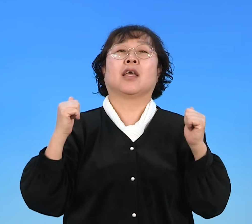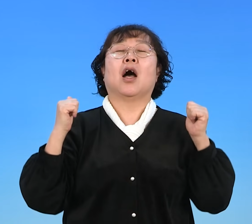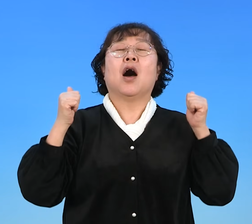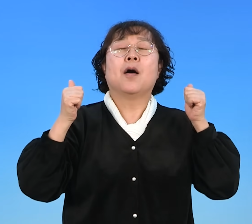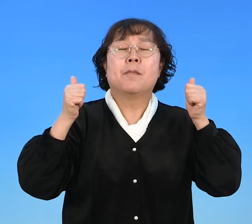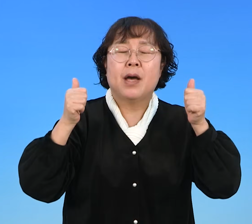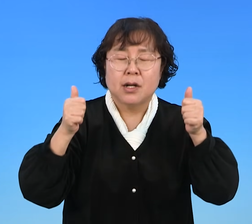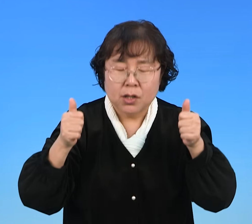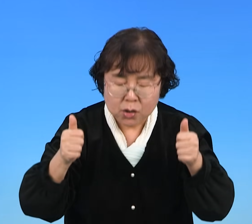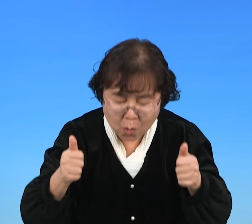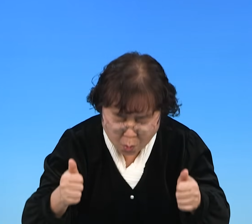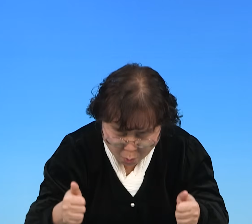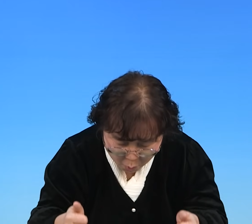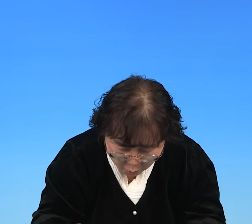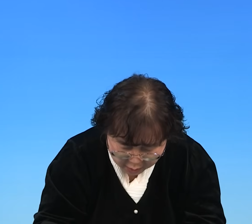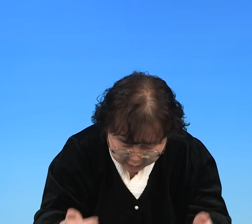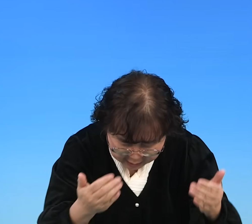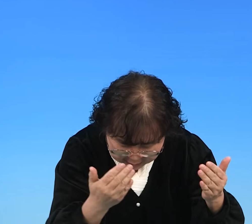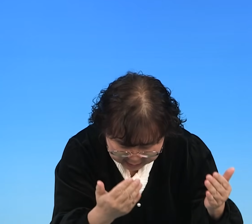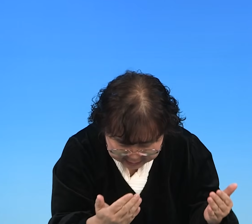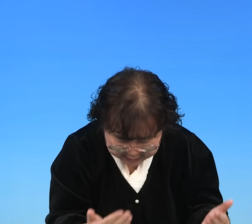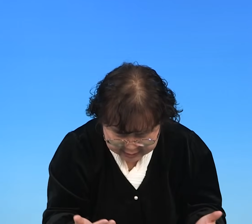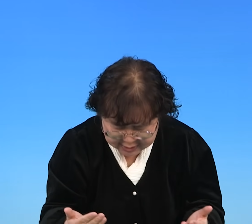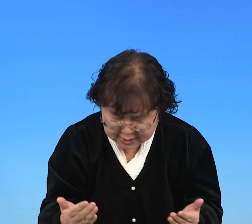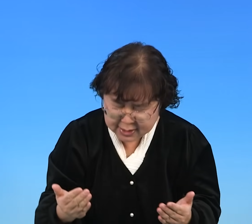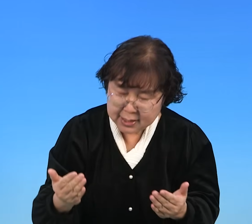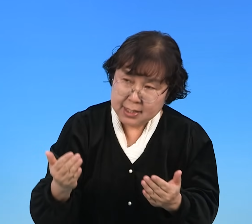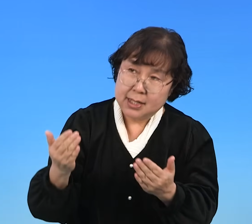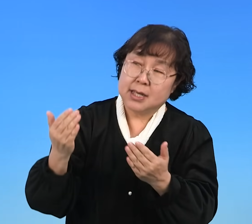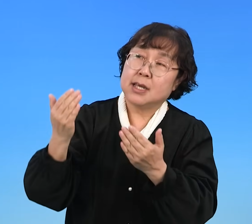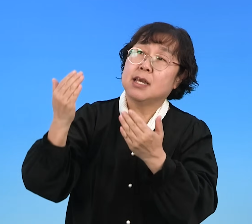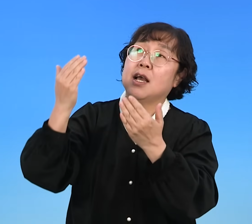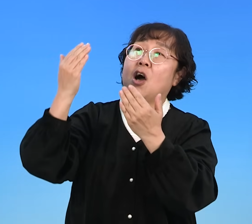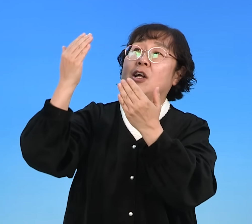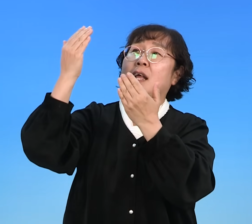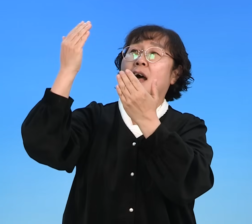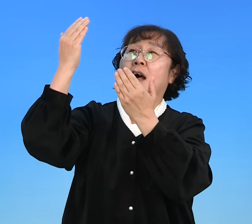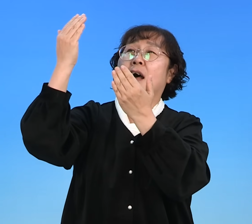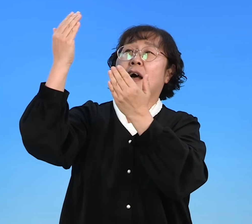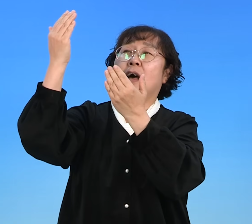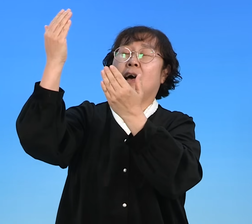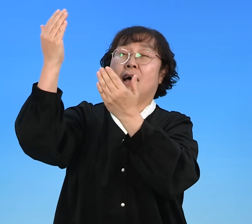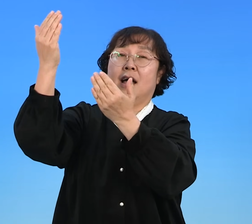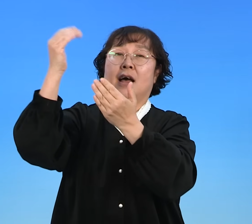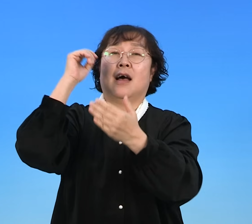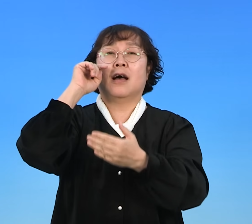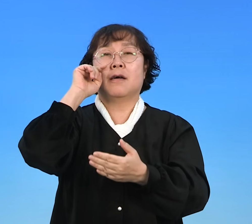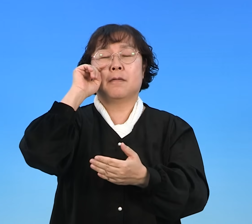경배를 돌릴지어다. 우리 다시